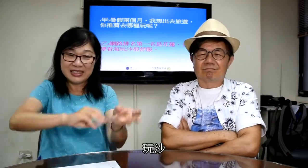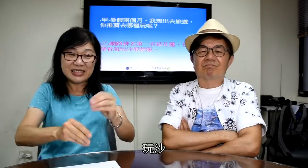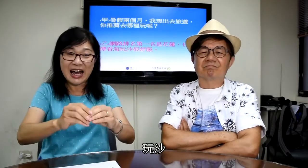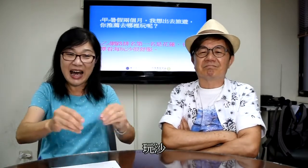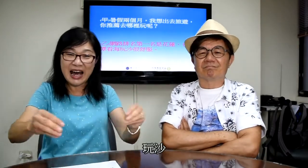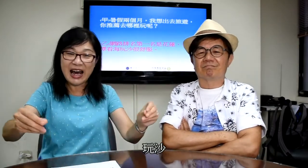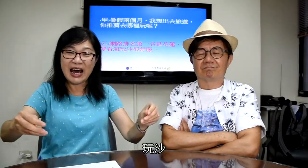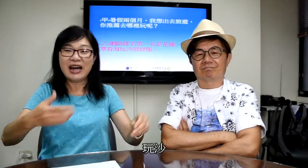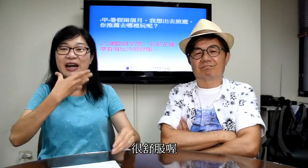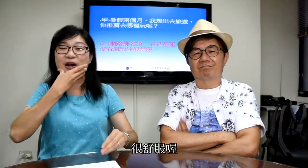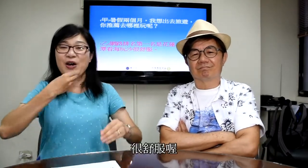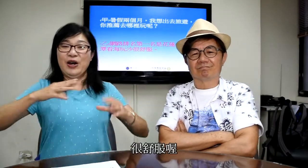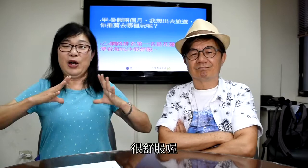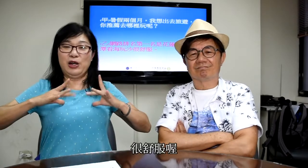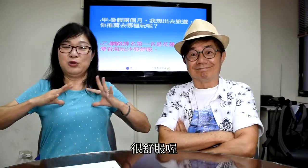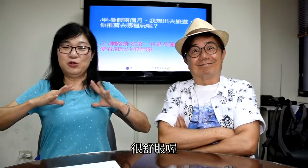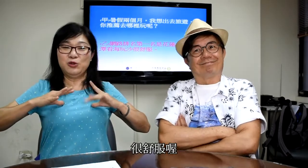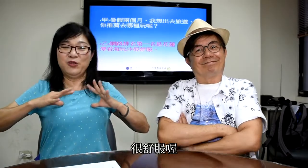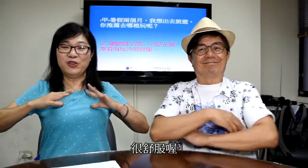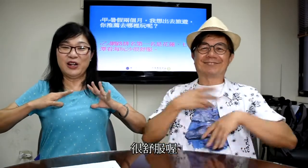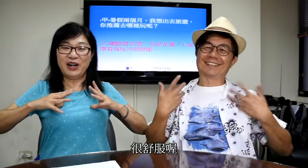沙，很舒服哦。